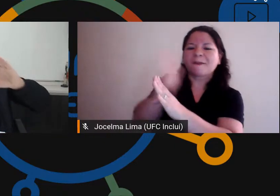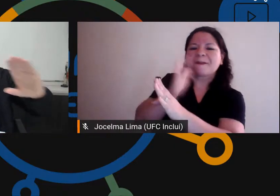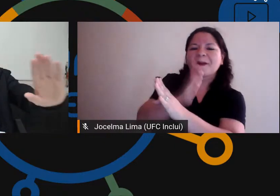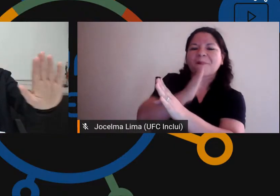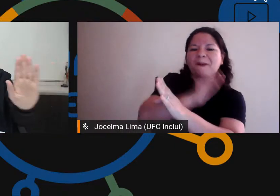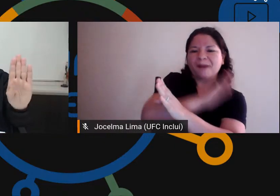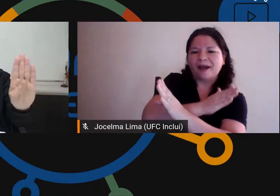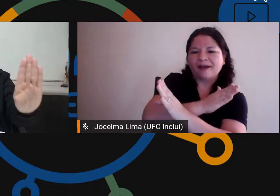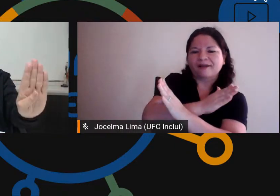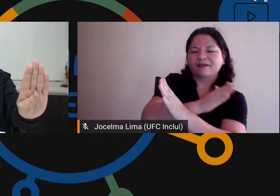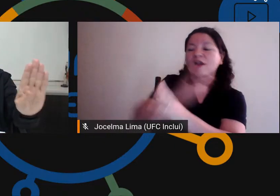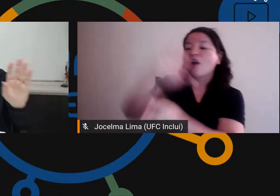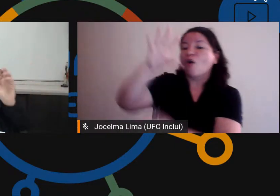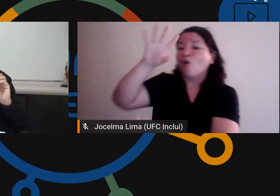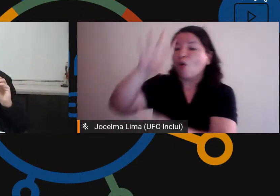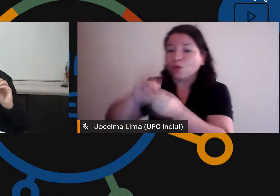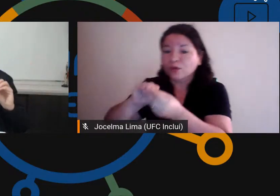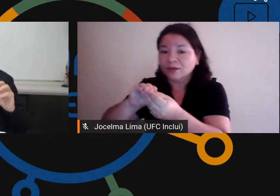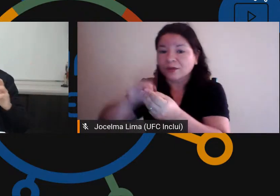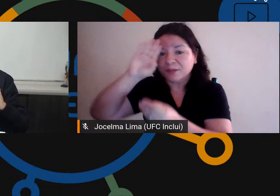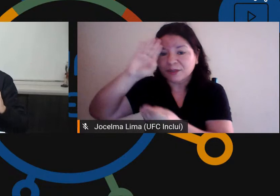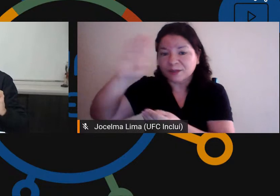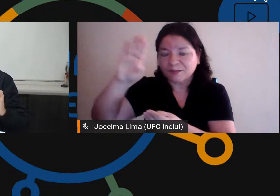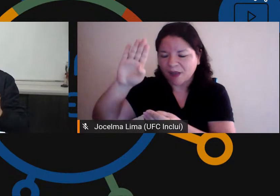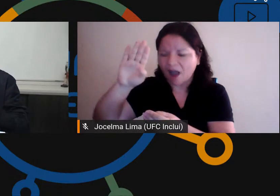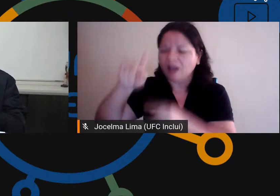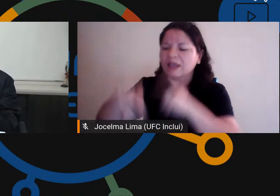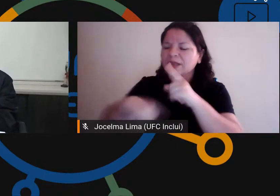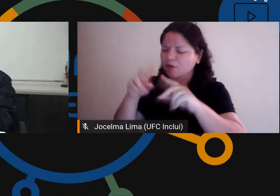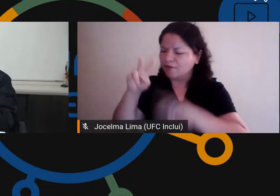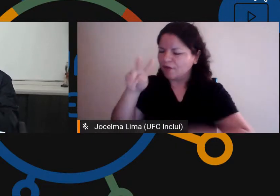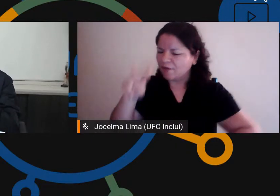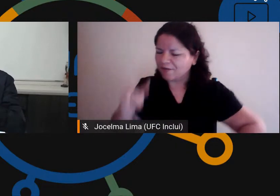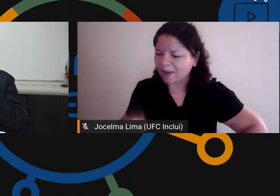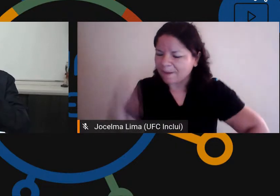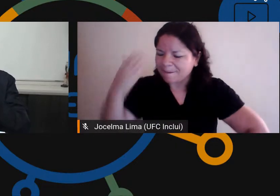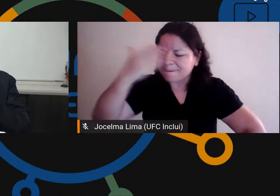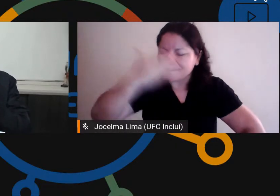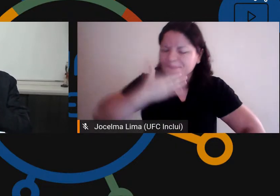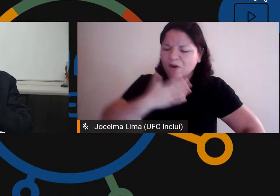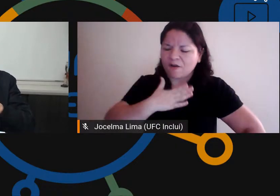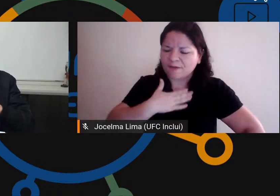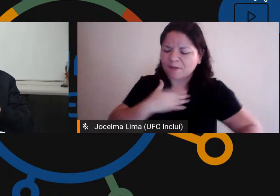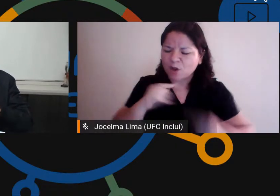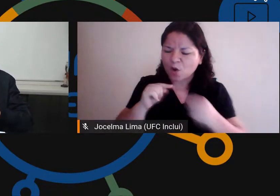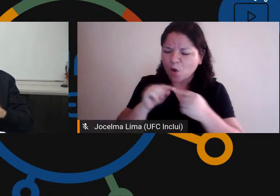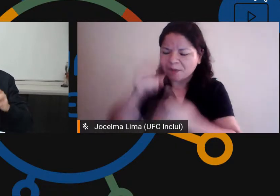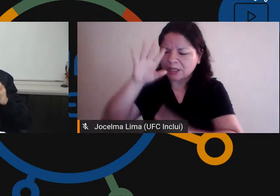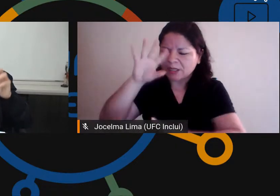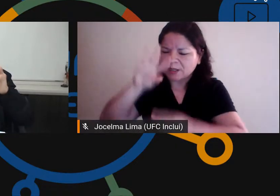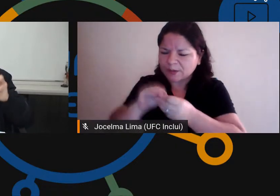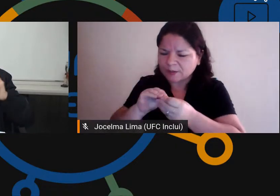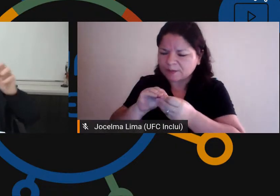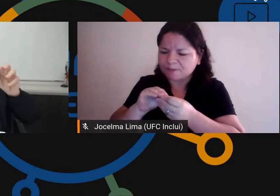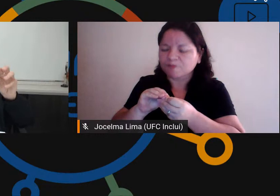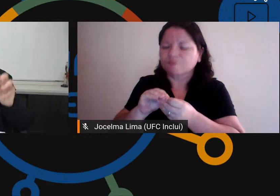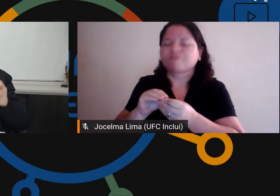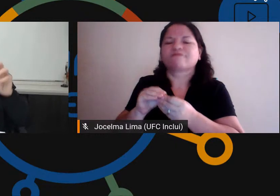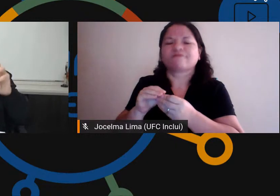Escreva suas conclusões, olhe para ela e fale. Quais foram as evidências que eu usei para chegar nela? Coloque